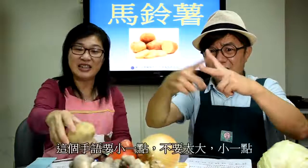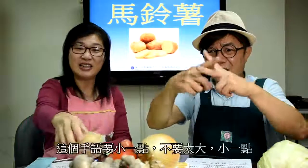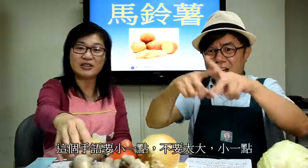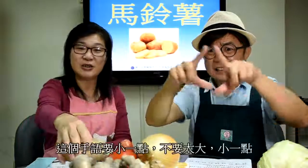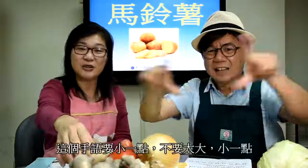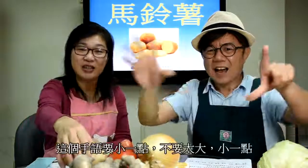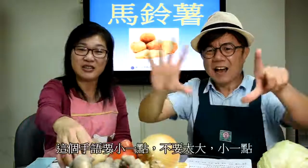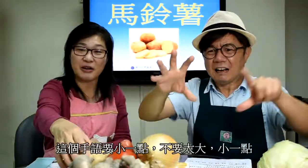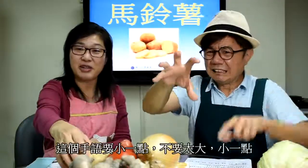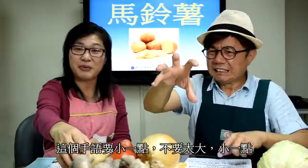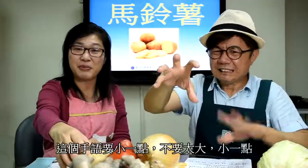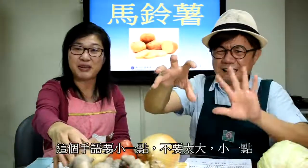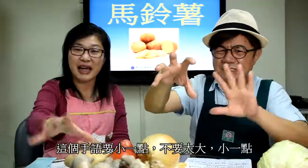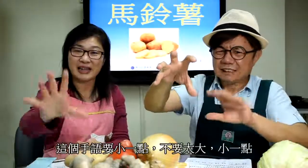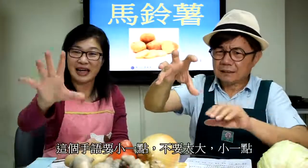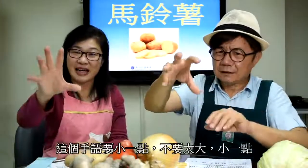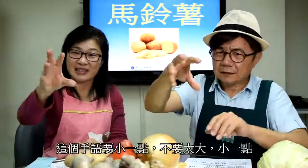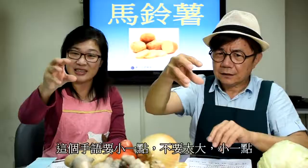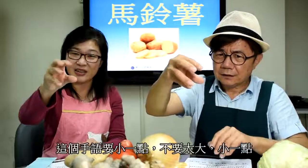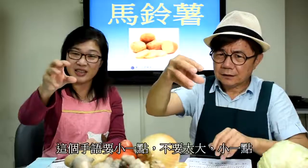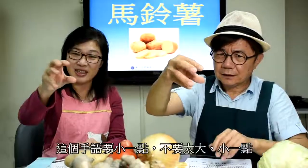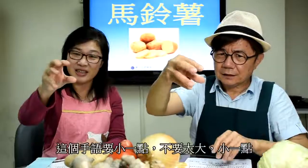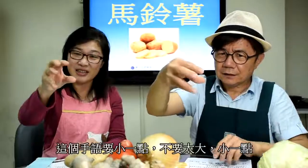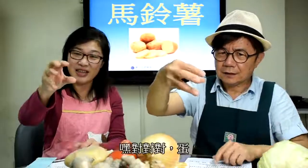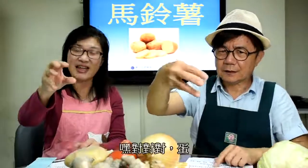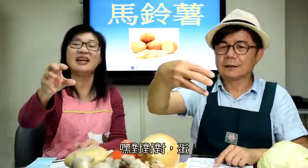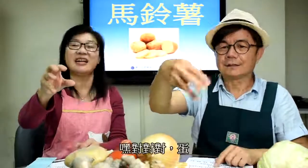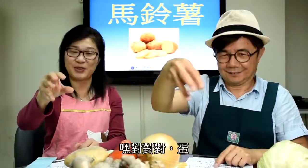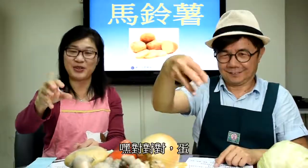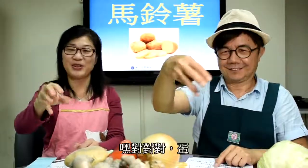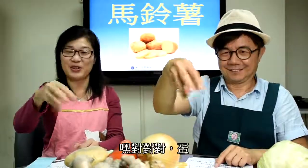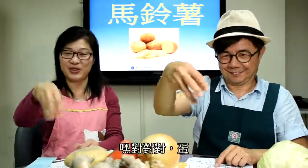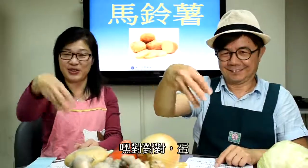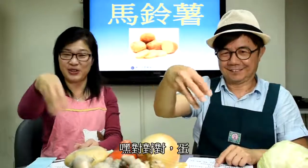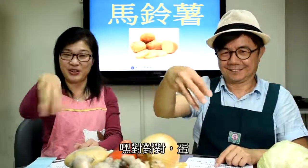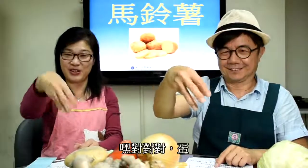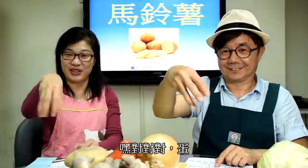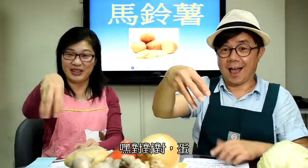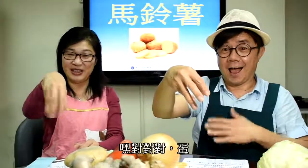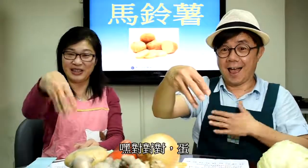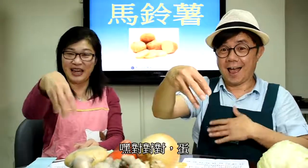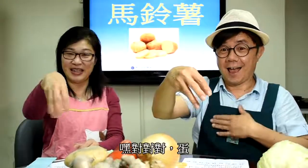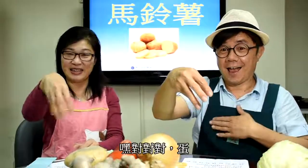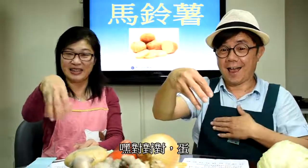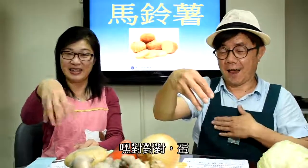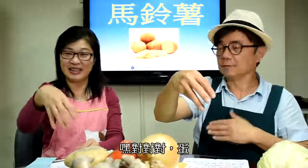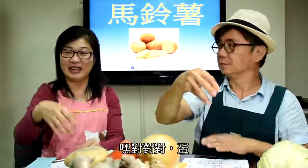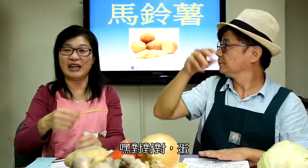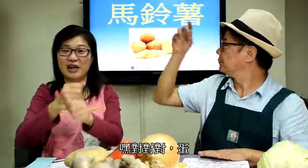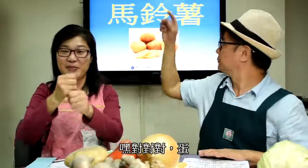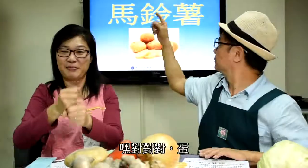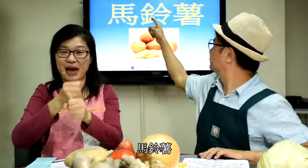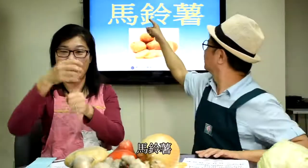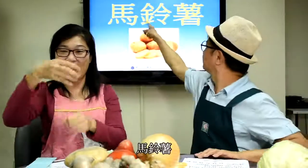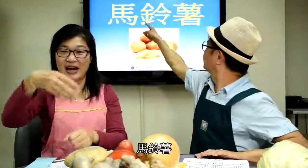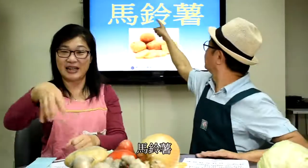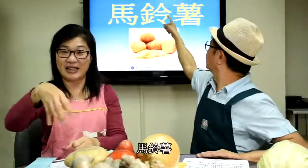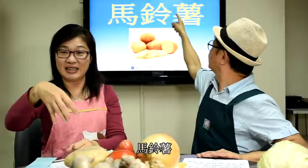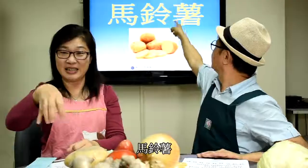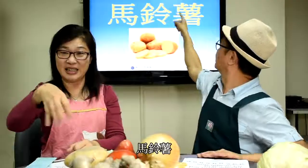手语要小一点，不要太大，小一点，哎，对对对对对，蛋，马